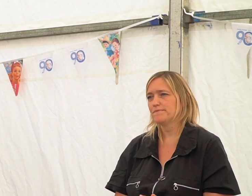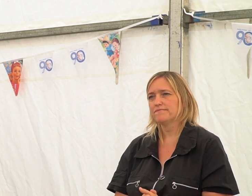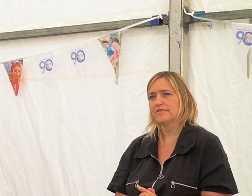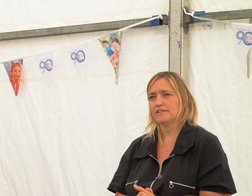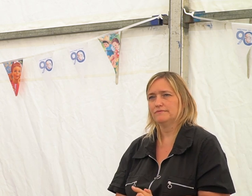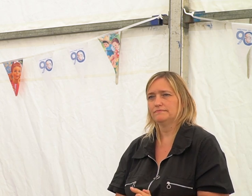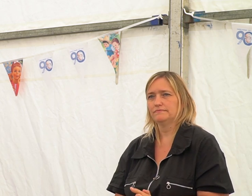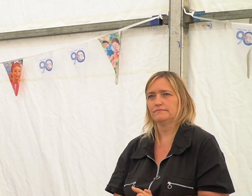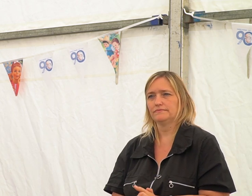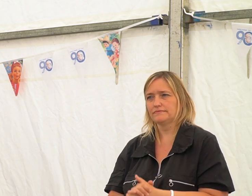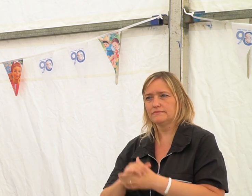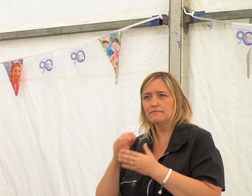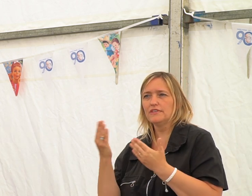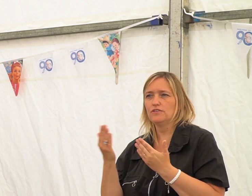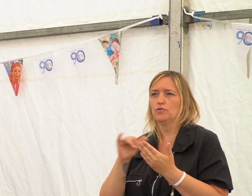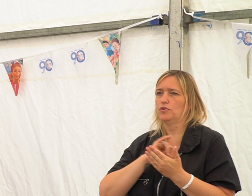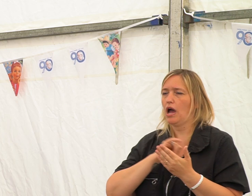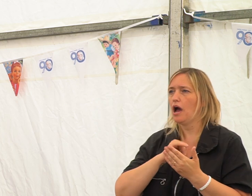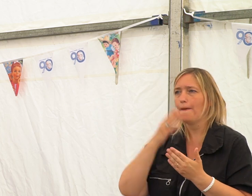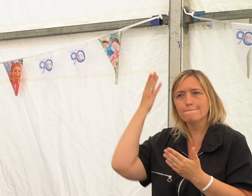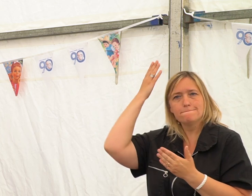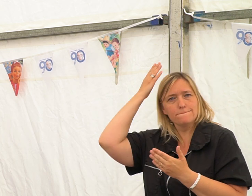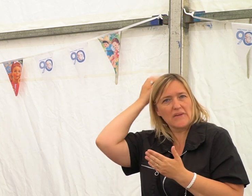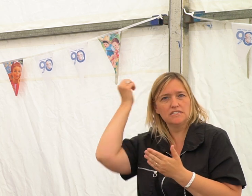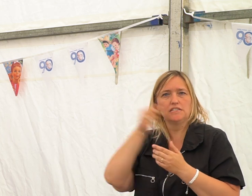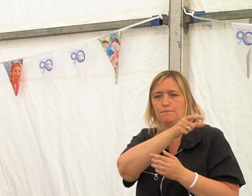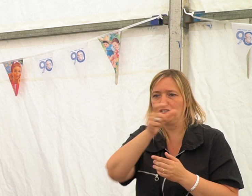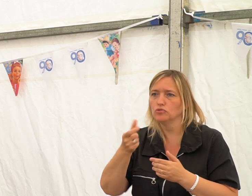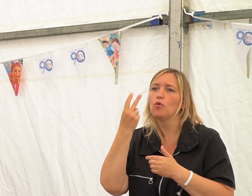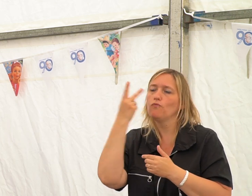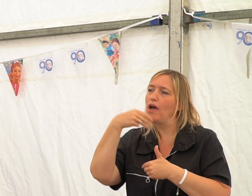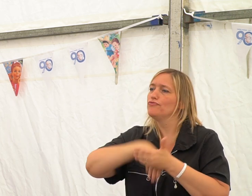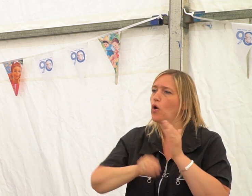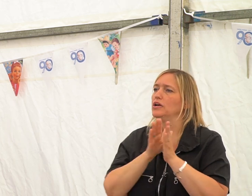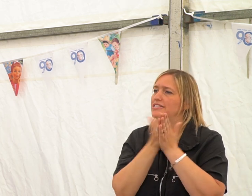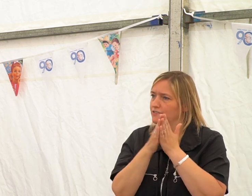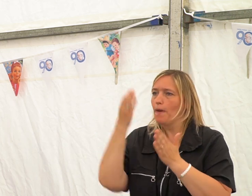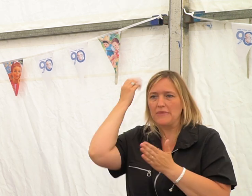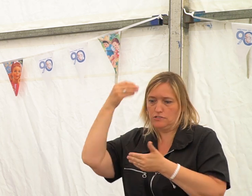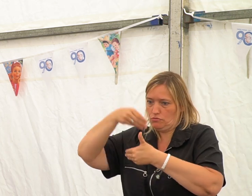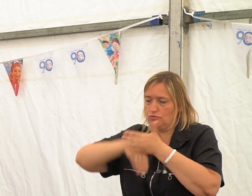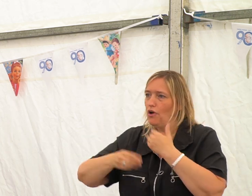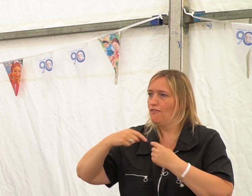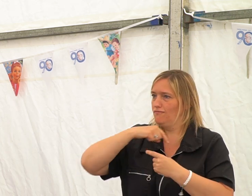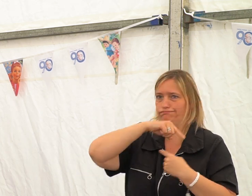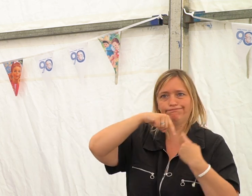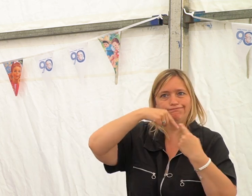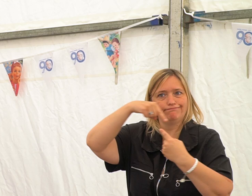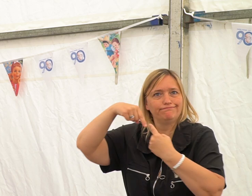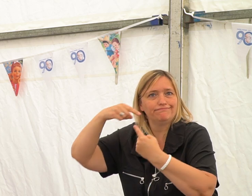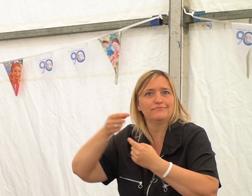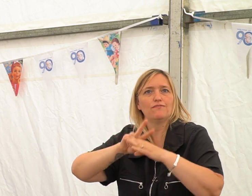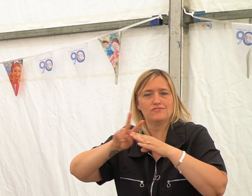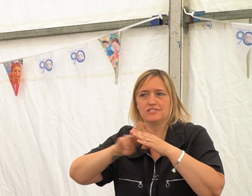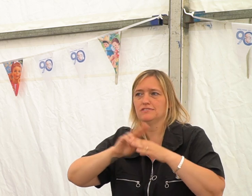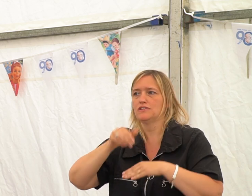reproduites à côté des personnages de Martine. On ne pouvait rêver plus belle reconnaissance du travail de toute une vie et